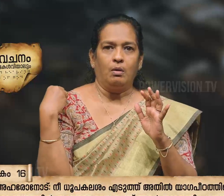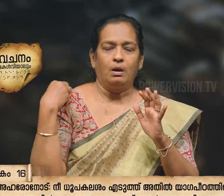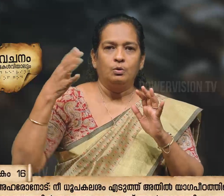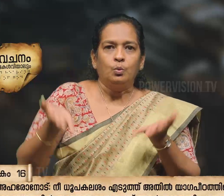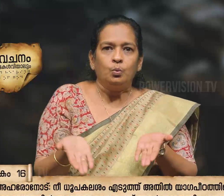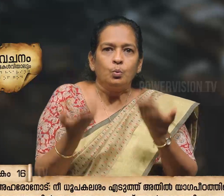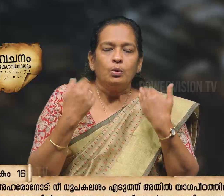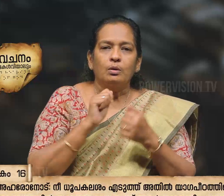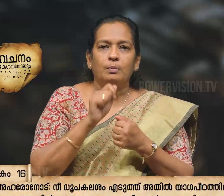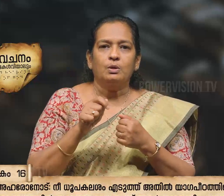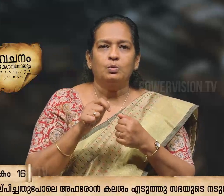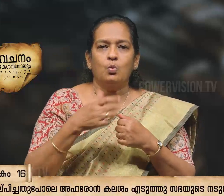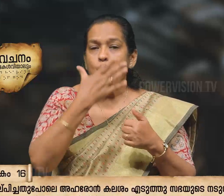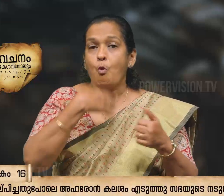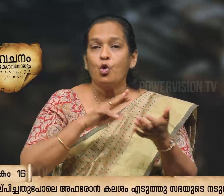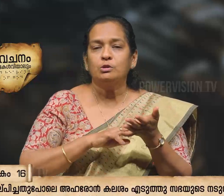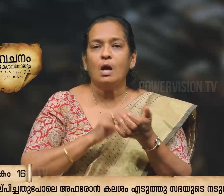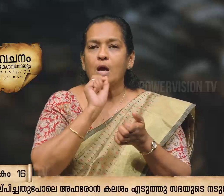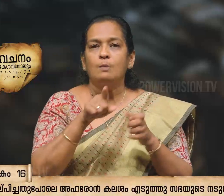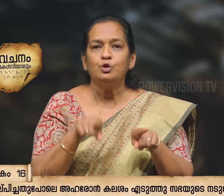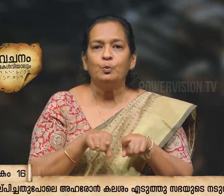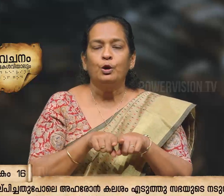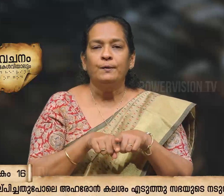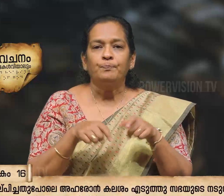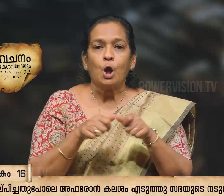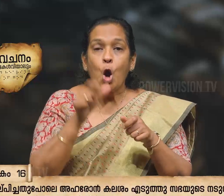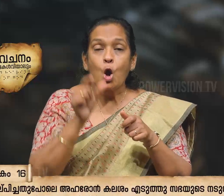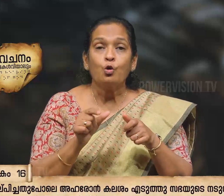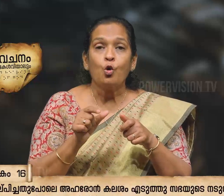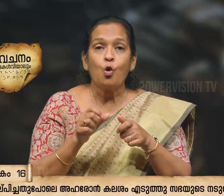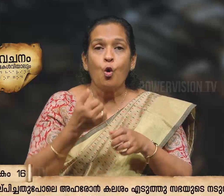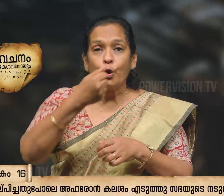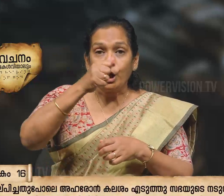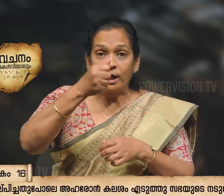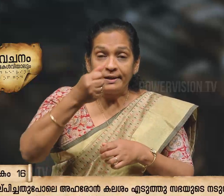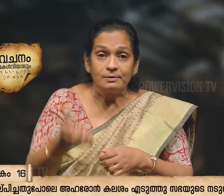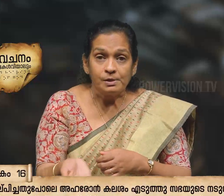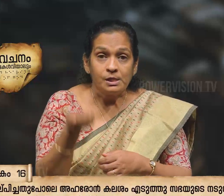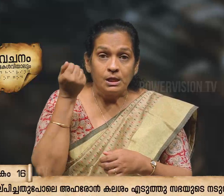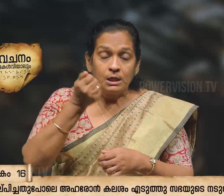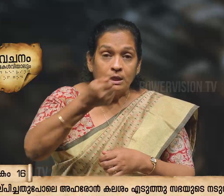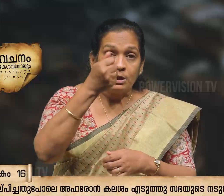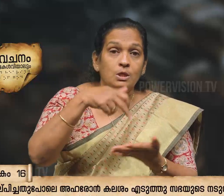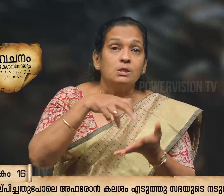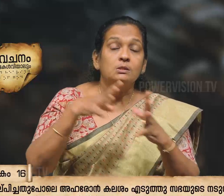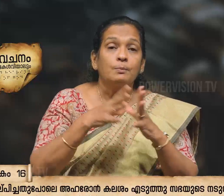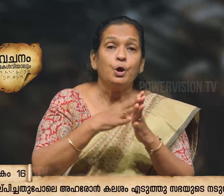എന്ന് പറഞ്ഞു. മോശ കൽപ്പിച്ചതുപോലെ അഹരോൻ കലശമെടുത്ത് സഭയുടെ നടുവിലെ